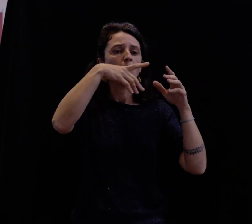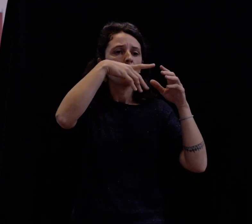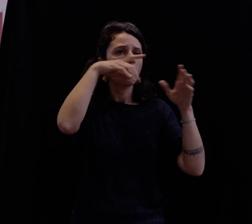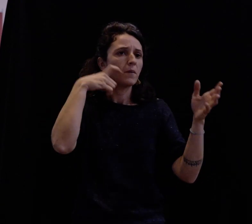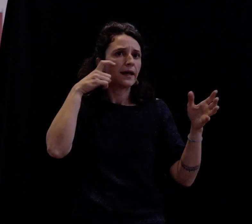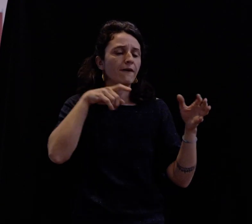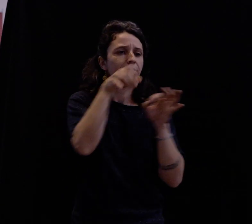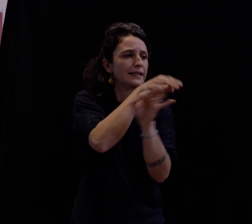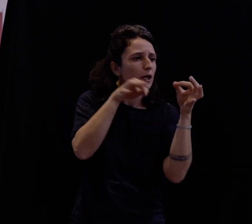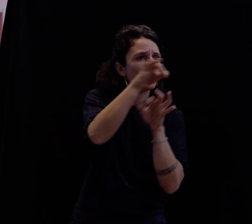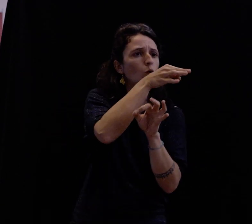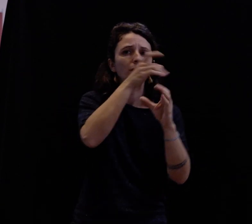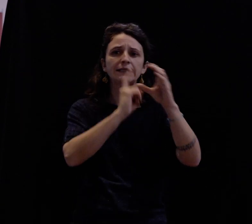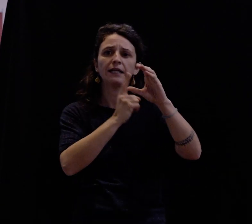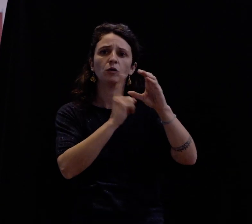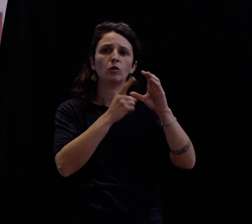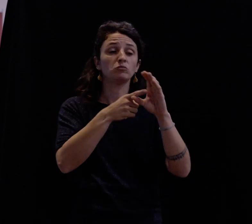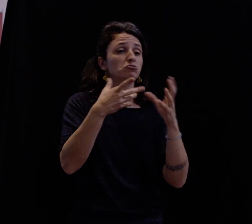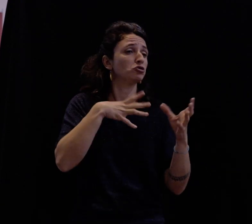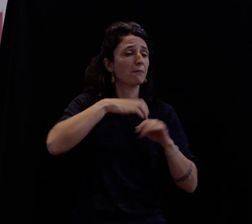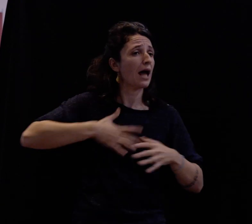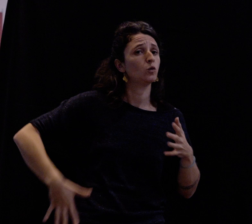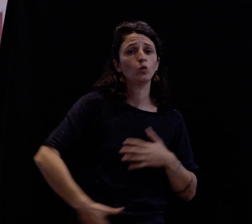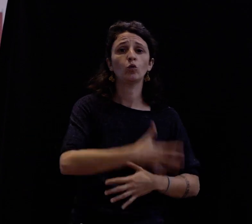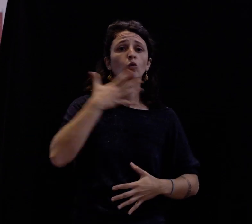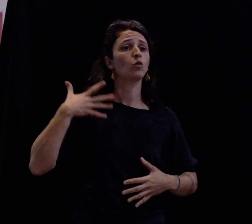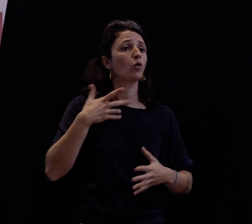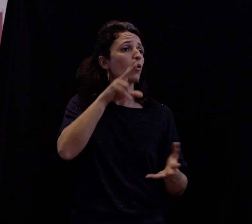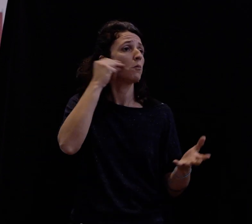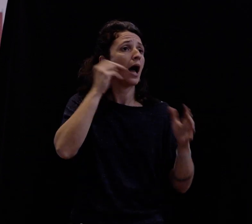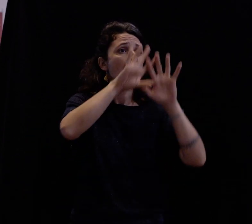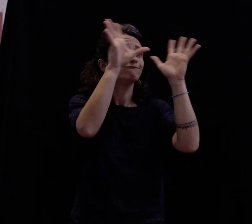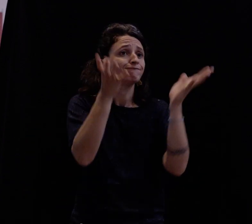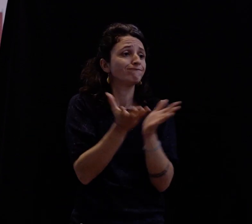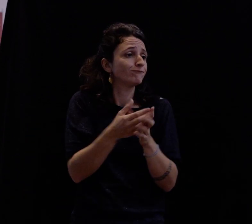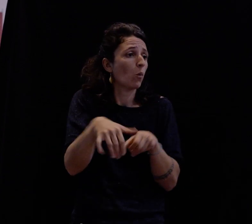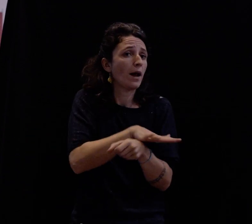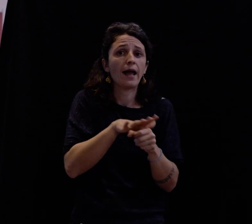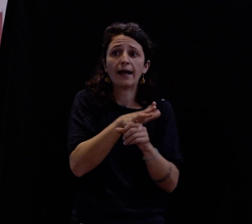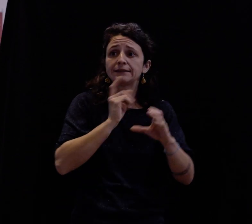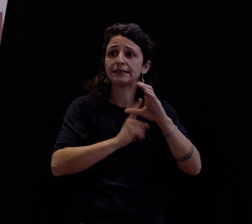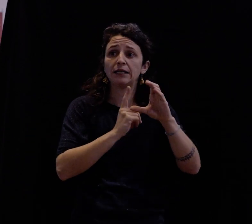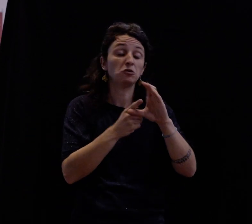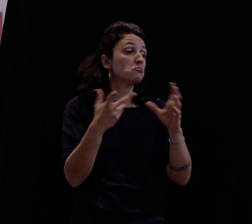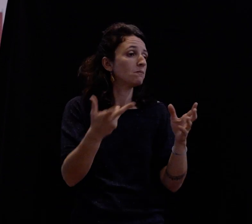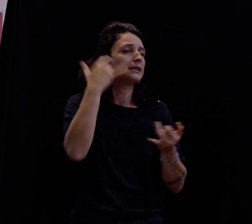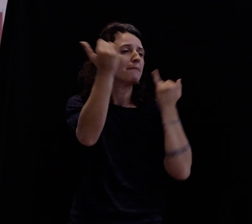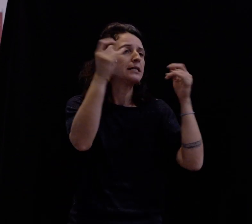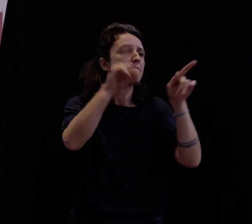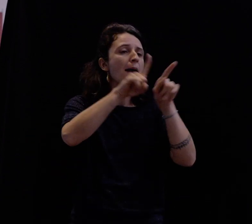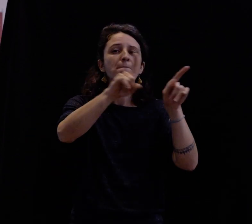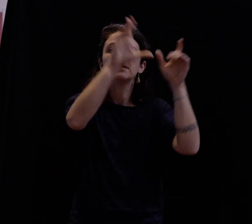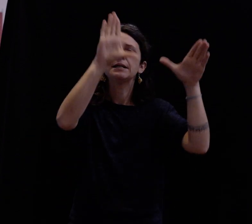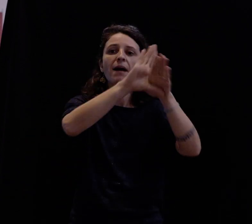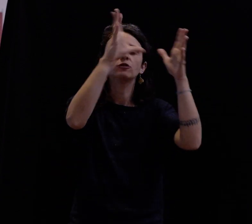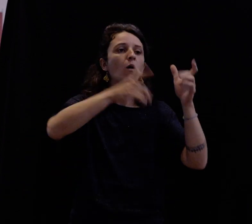des cellules dans les yeux, dans la peau, dans les reins. Cette cellule-là, on peut considérer que c'est un peu comme une usine. Et à l'intérieur,